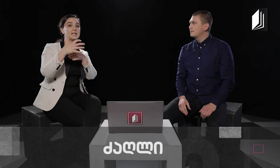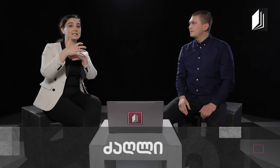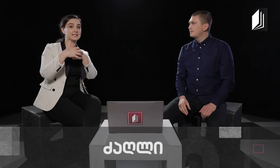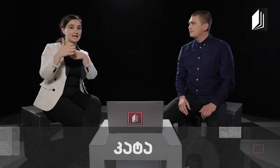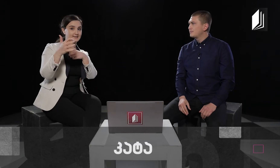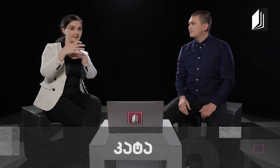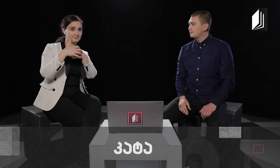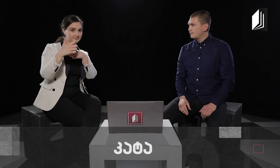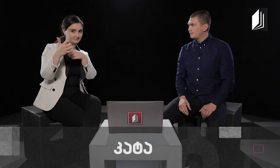კატა